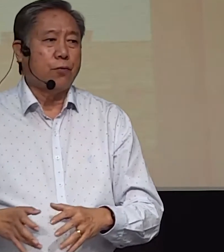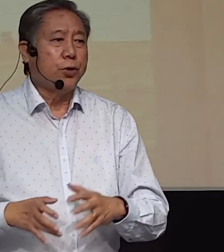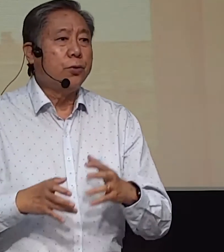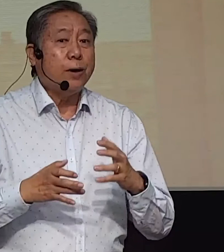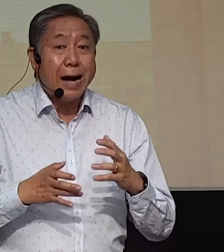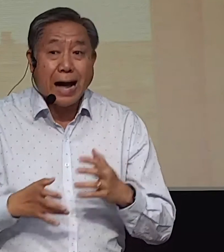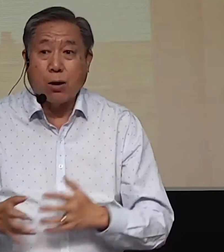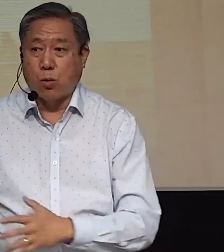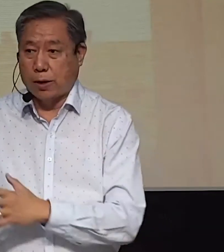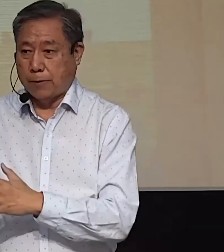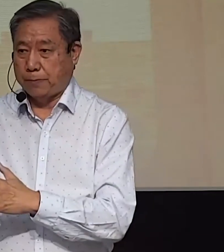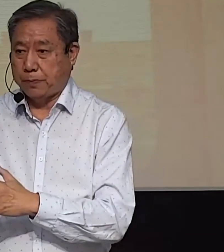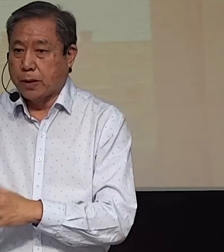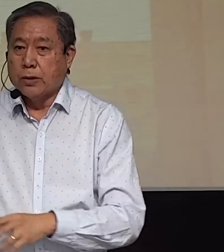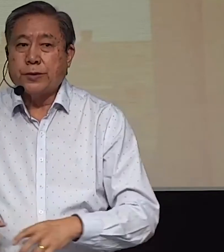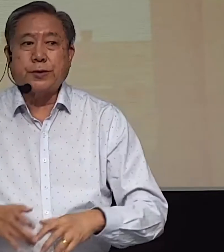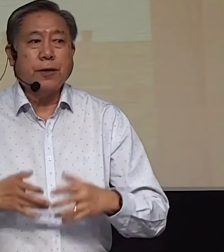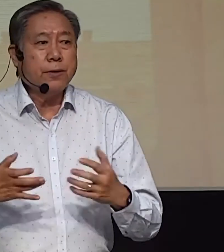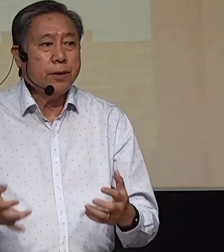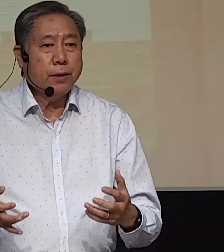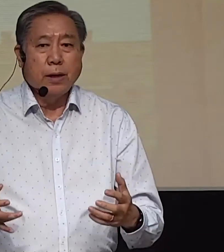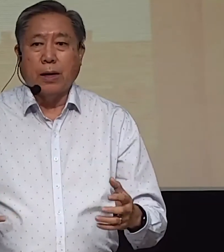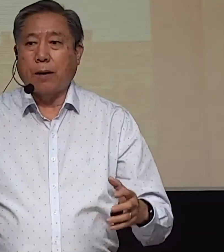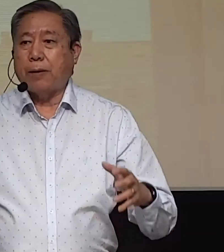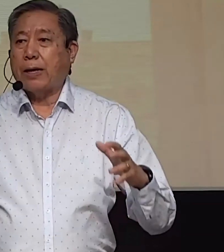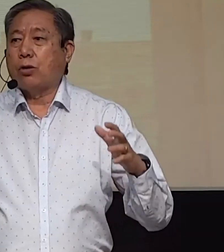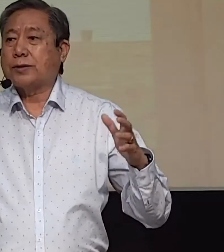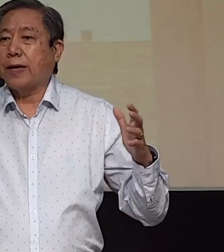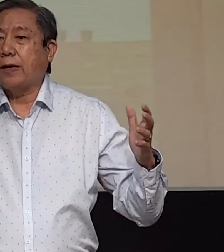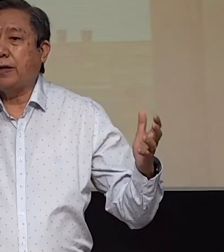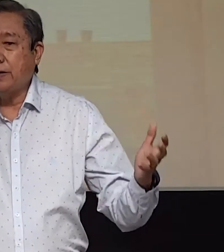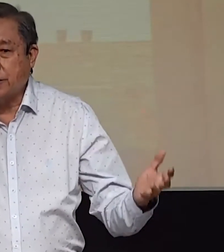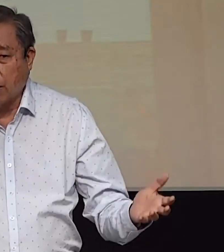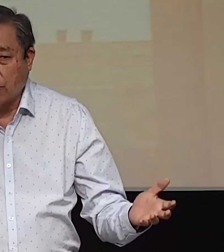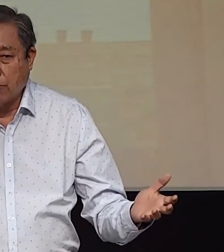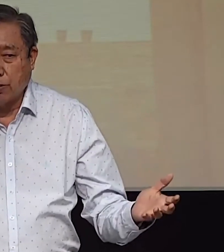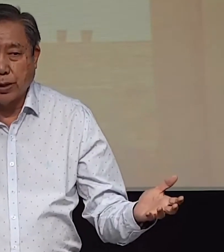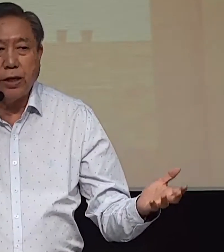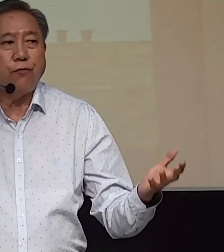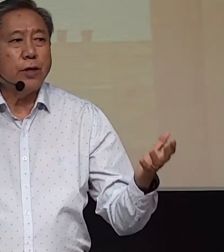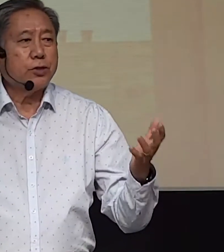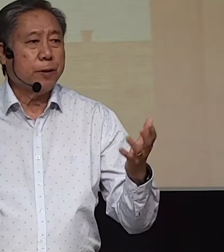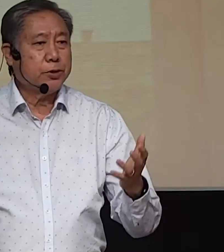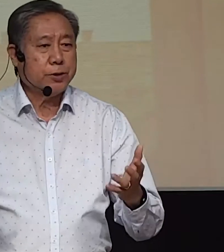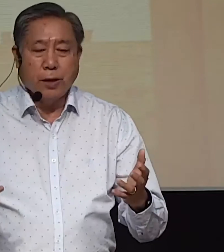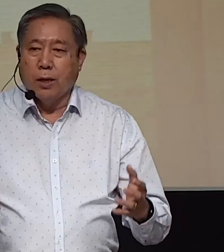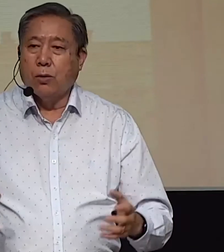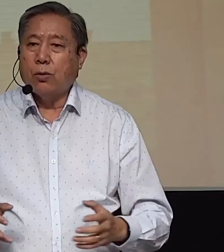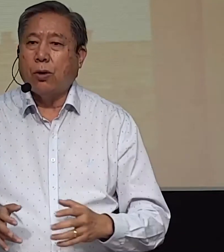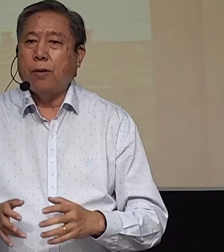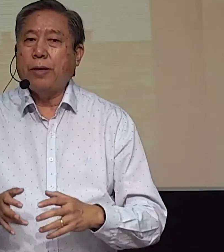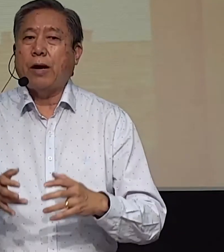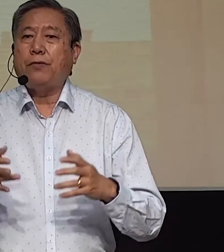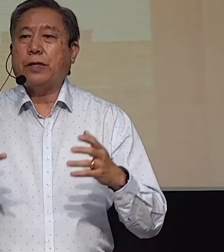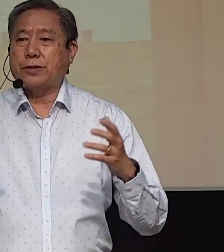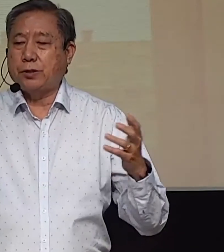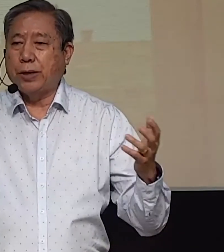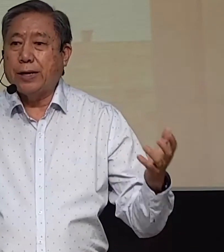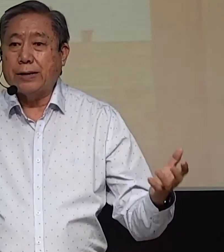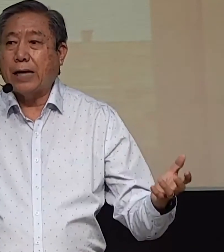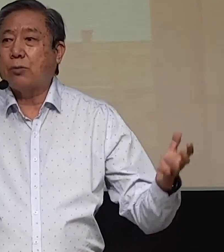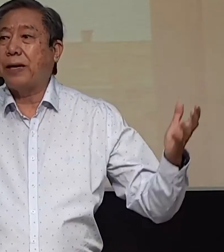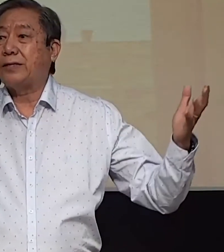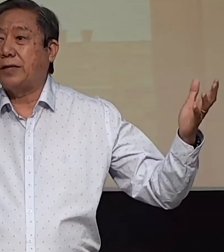também fluiu água. Sangue é para a nossa redenção, porque infelizmente o homem havia